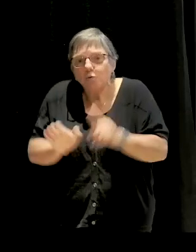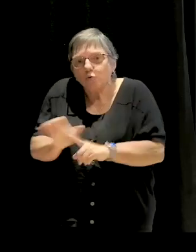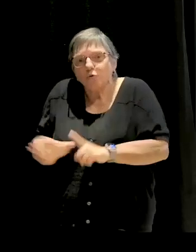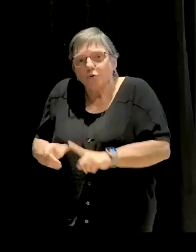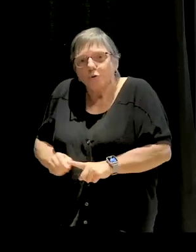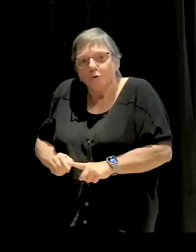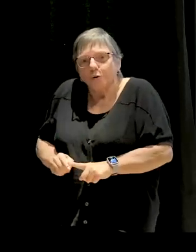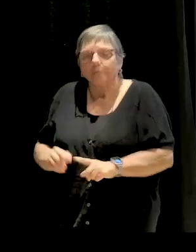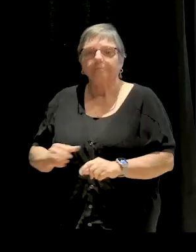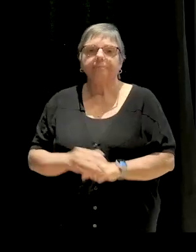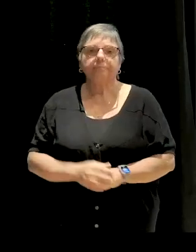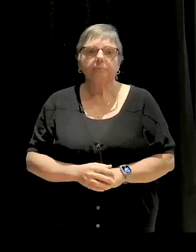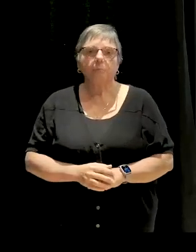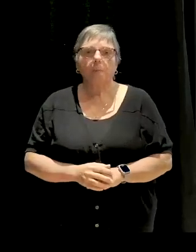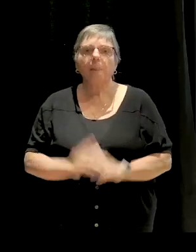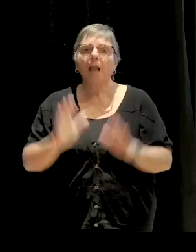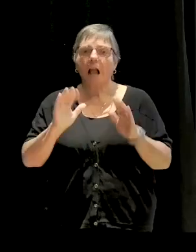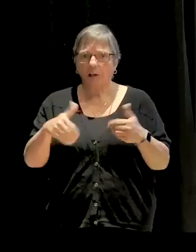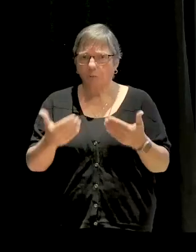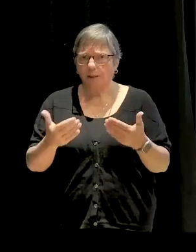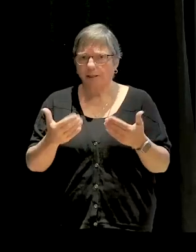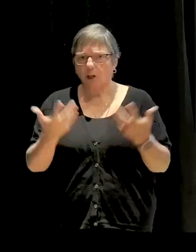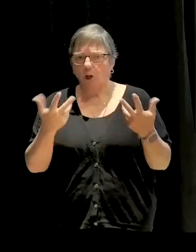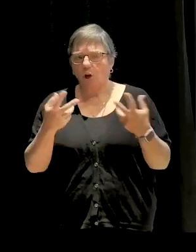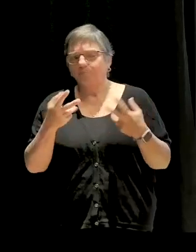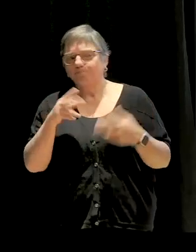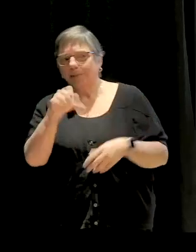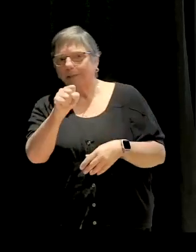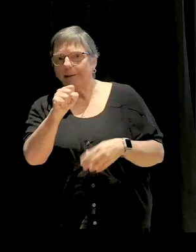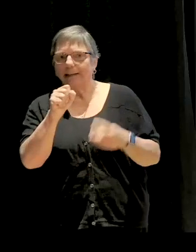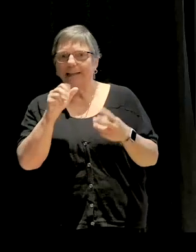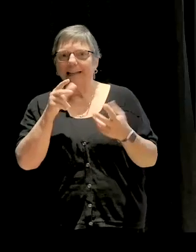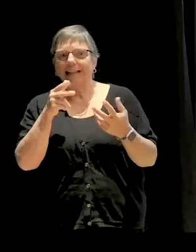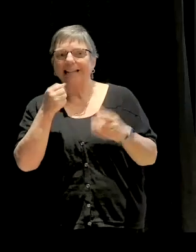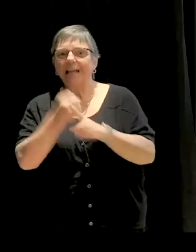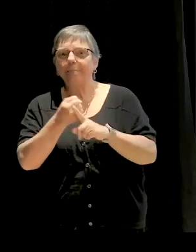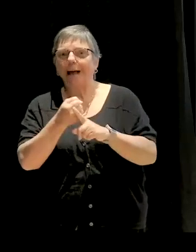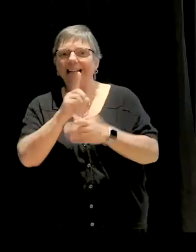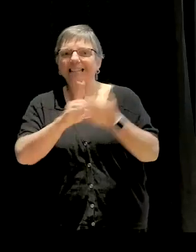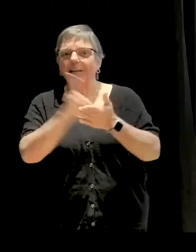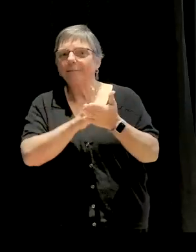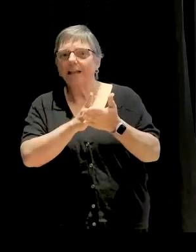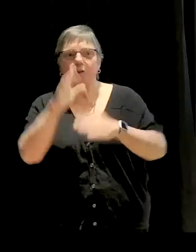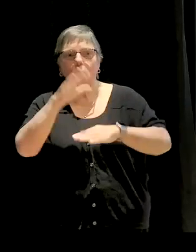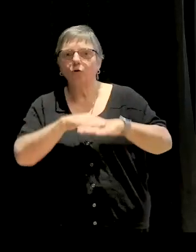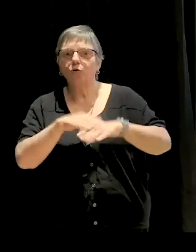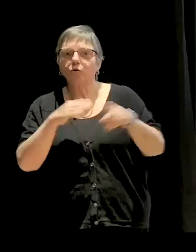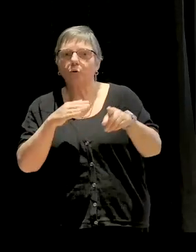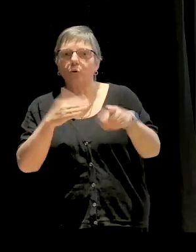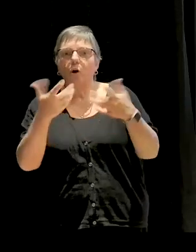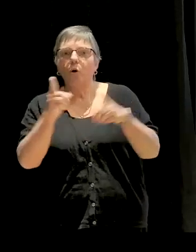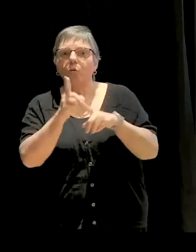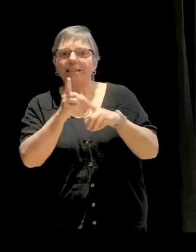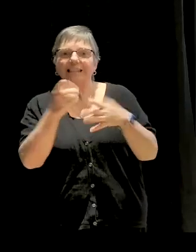au chemsex. Ensuite, reconnaître les impacts de la discrimination et de la discrimination sur les personnes de la diversité sexuelle et de la pluralité des